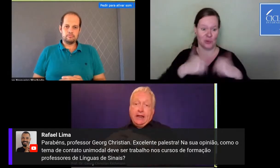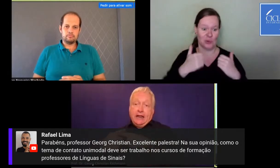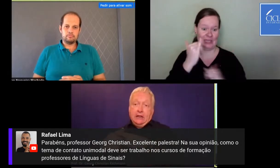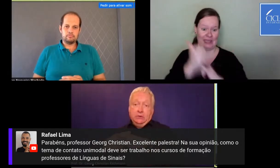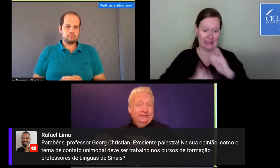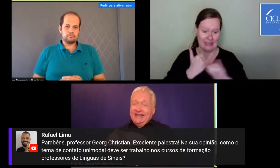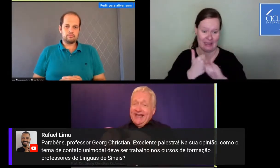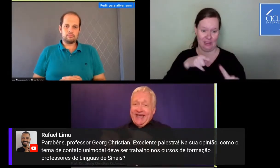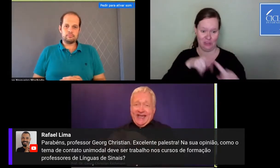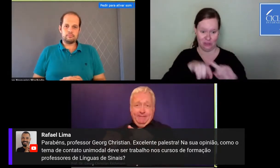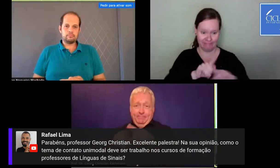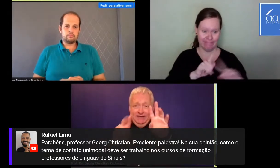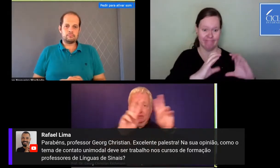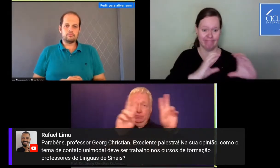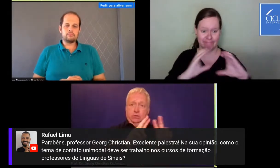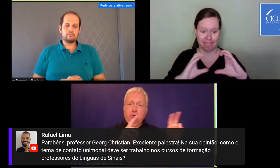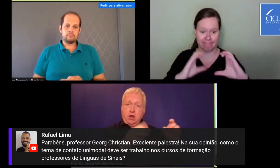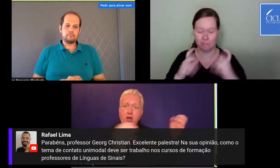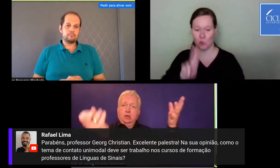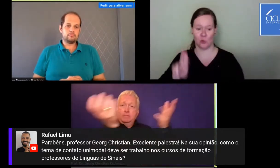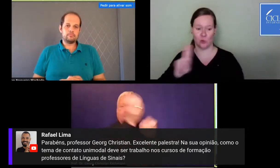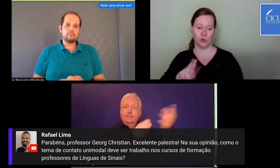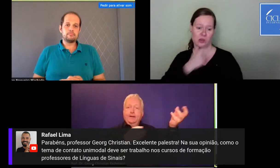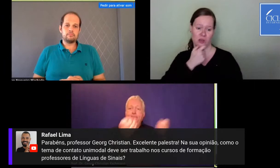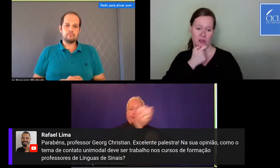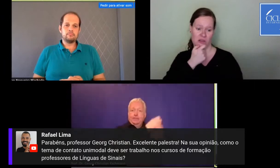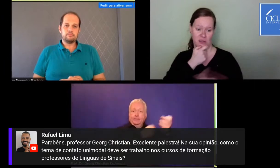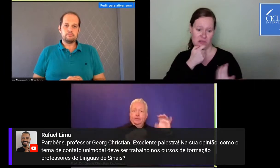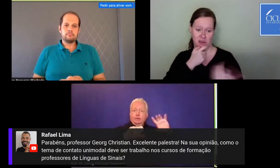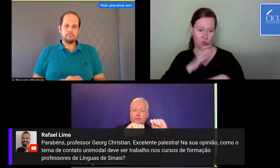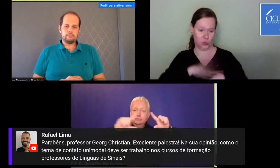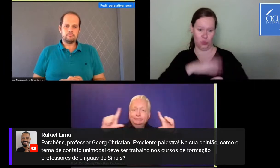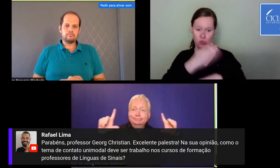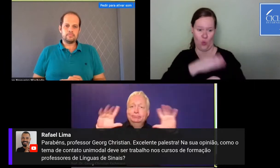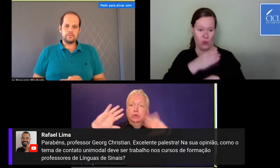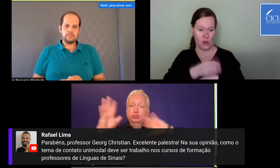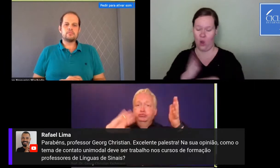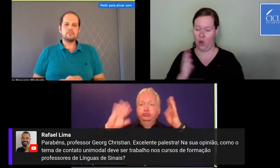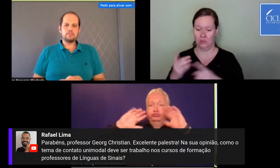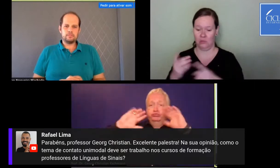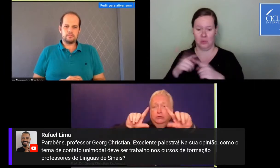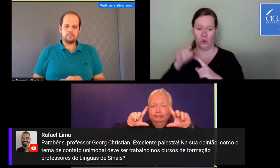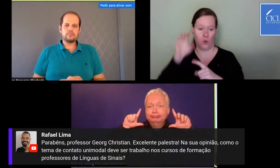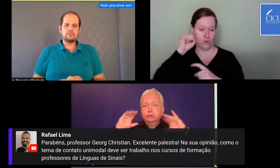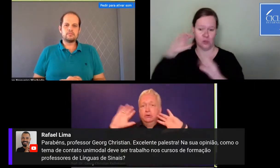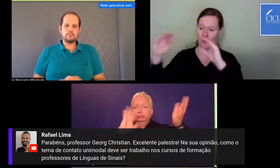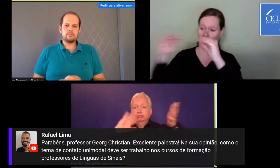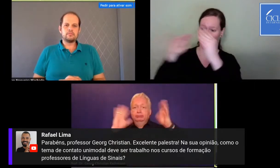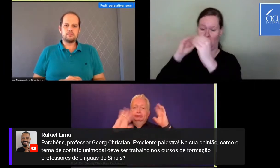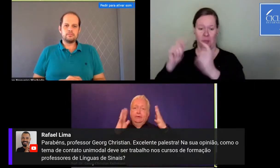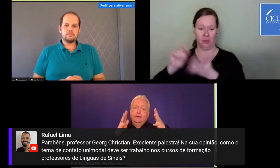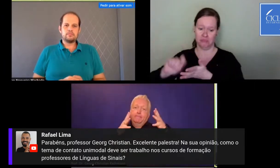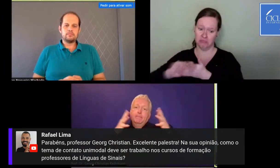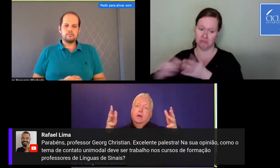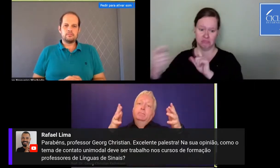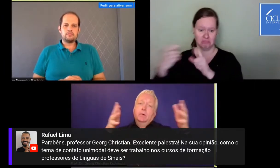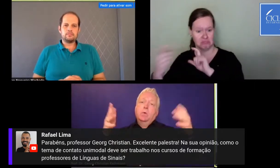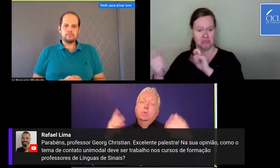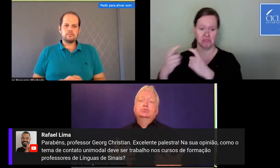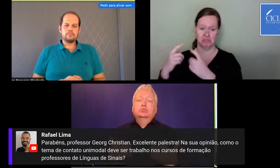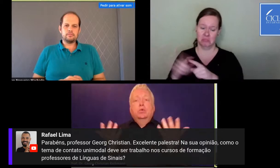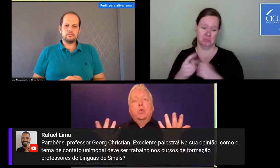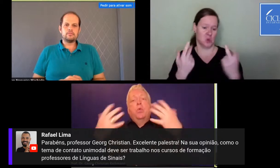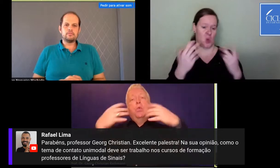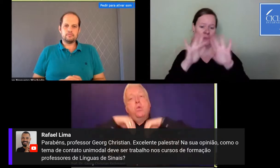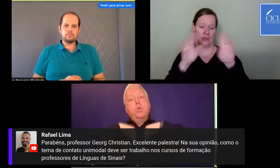cada vez mais cresce, eu acho que os sistemas internacionais também. a todo momento, você tem pessoas fazendo uso